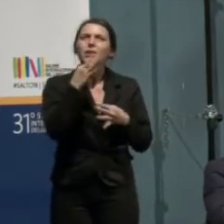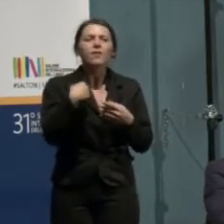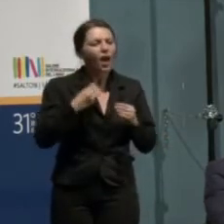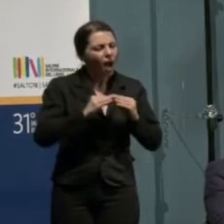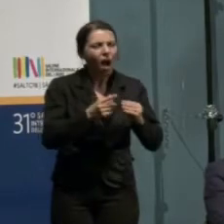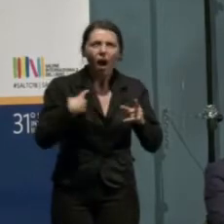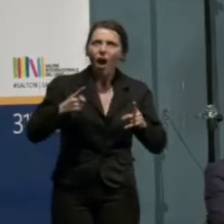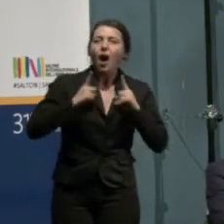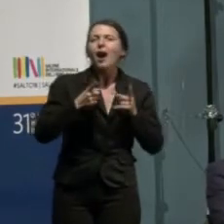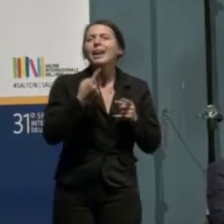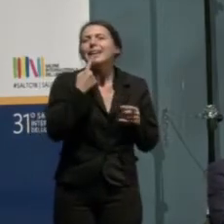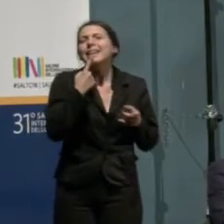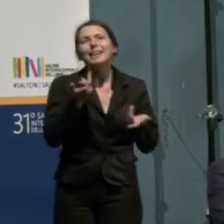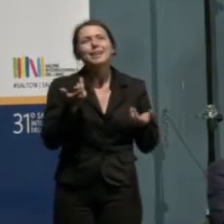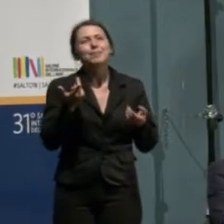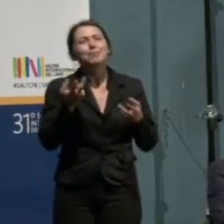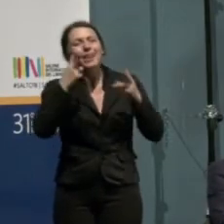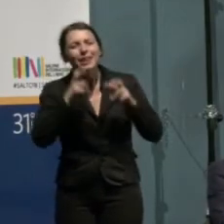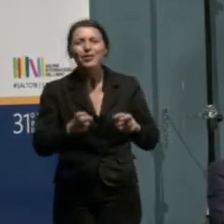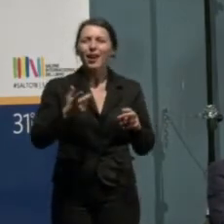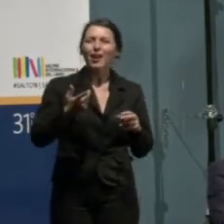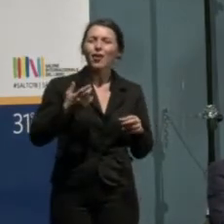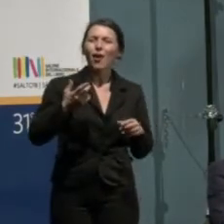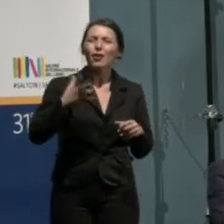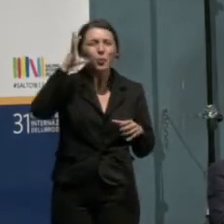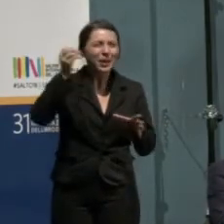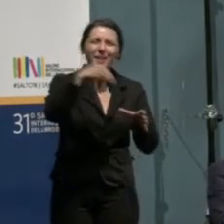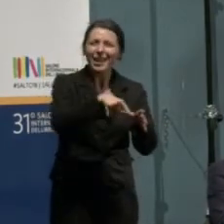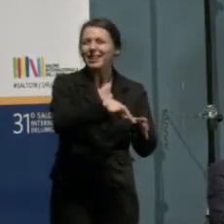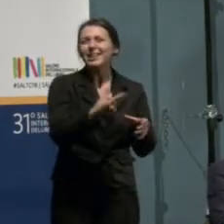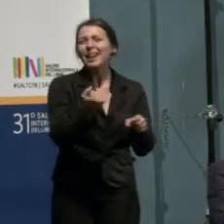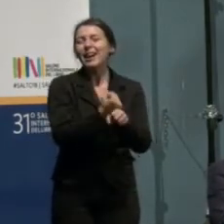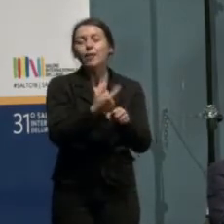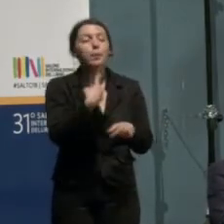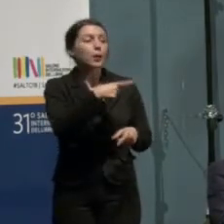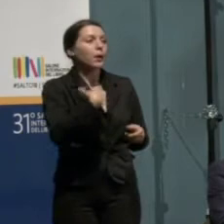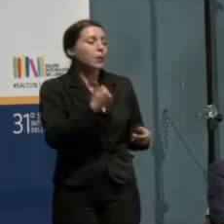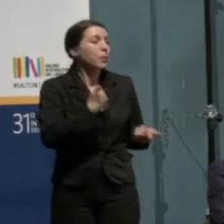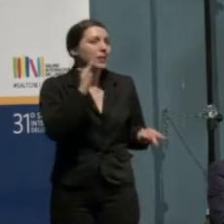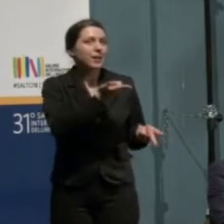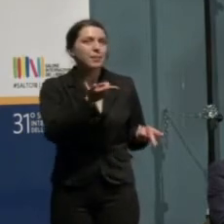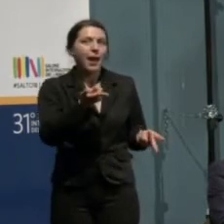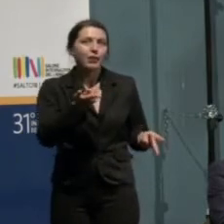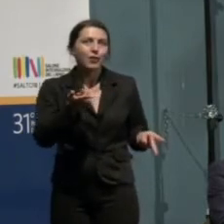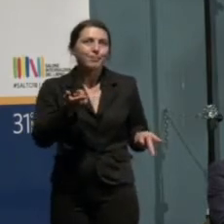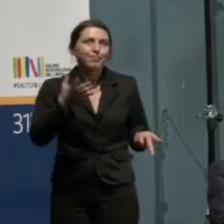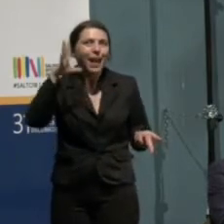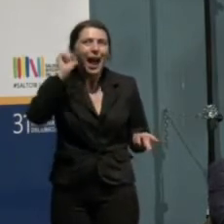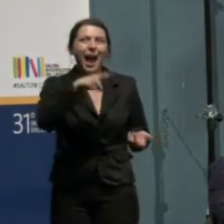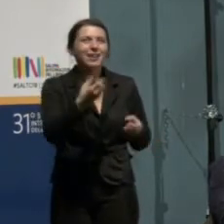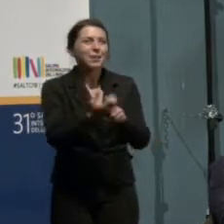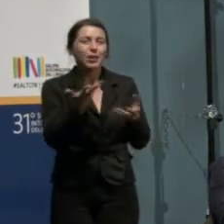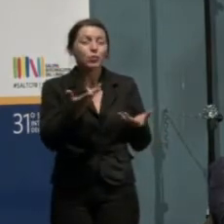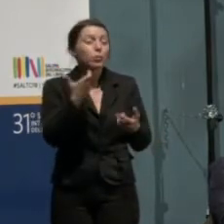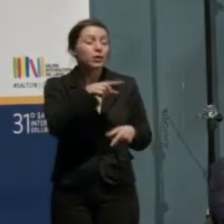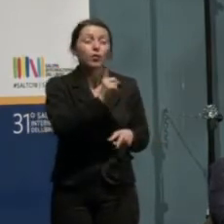proprio degli accademici ecco perché mi dispiace per quello che è successo dopo con l'accademia in europa anche in italia perché giulio era esattamente il